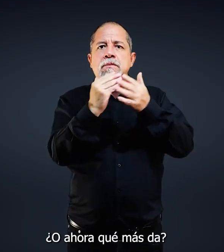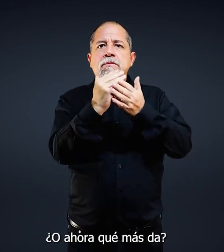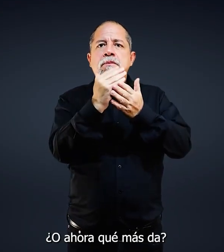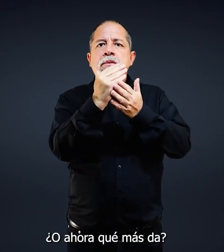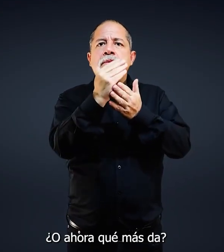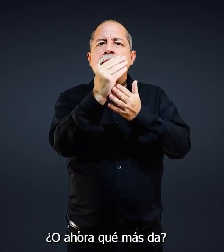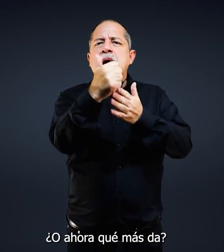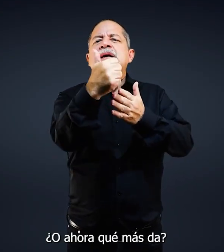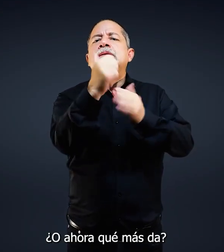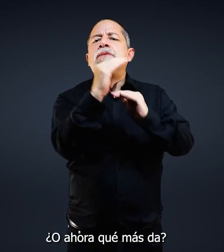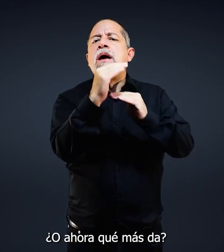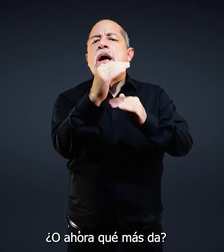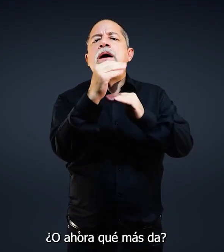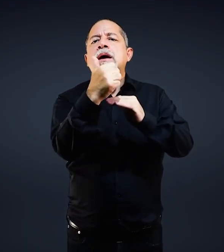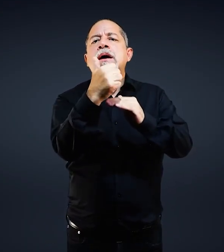da?